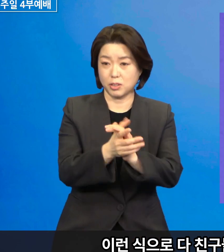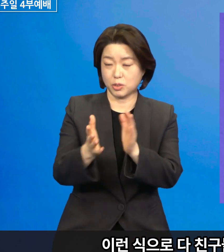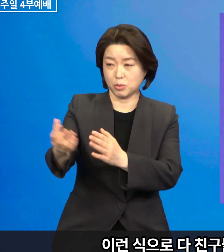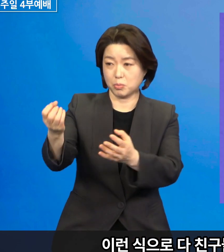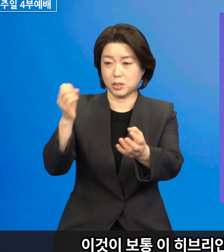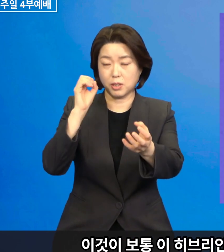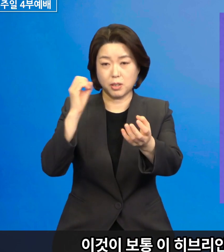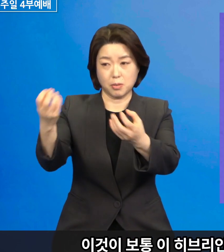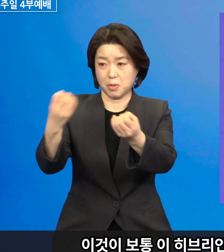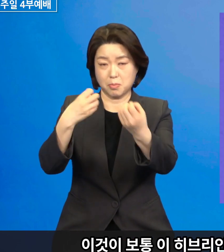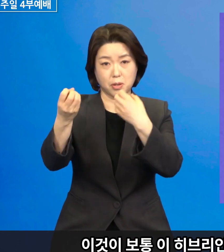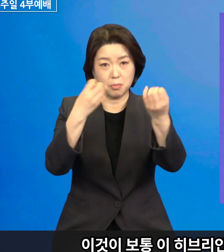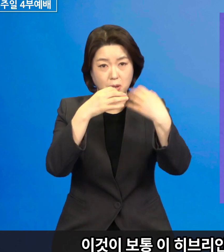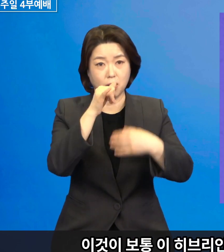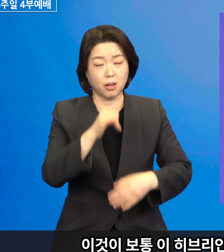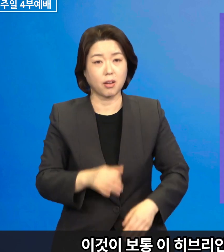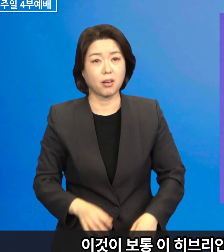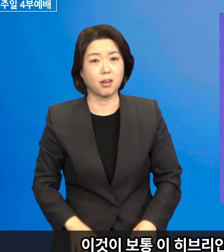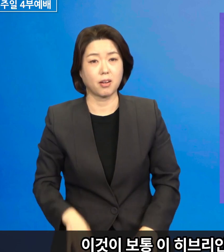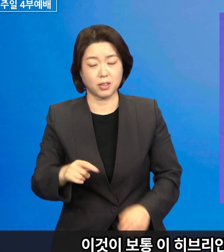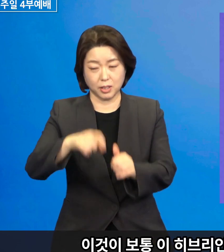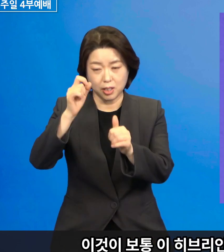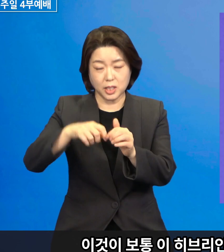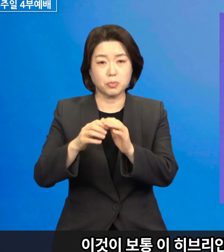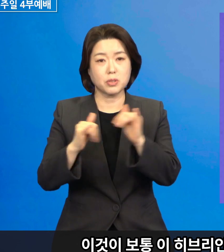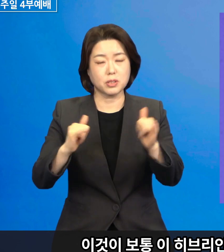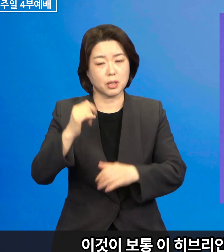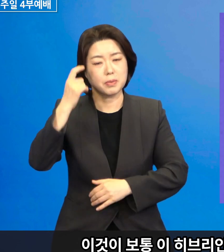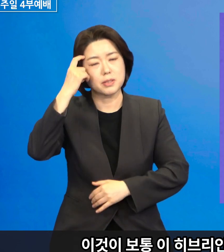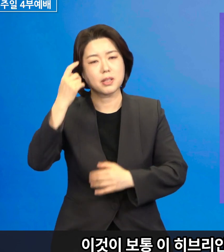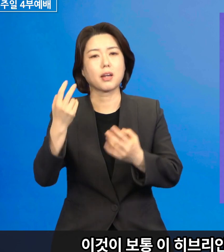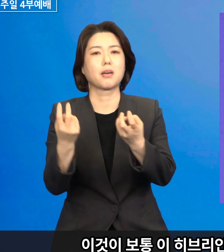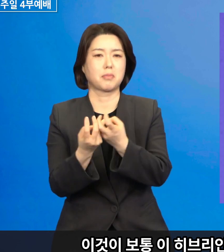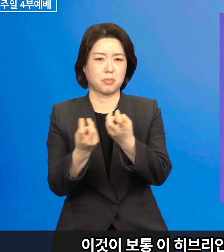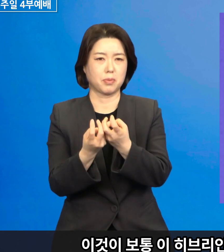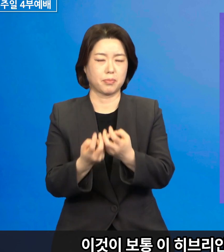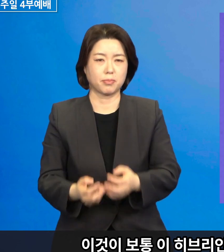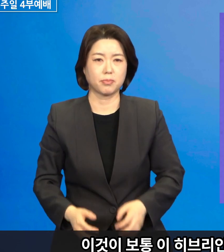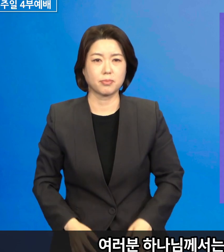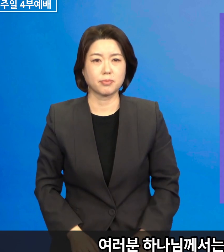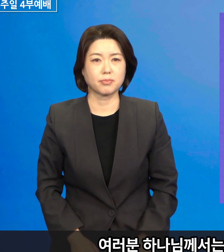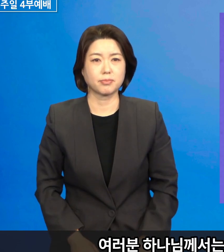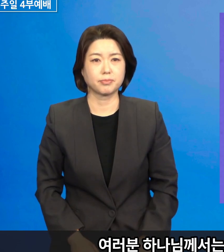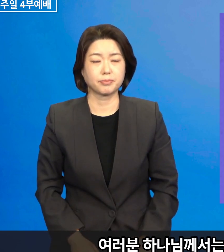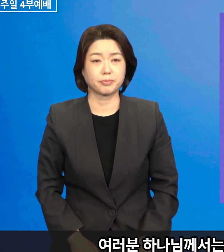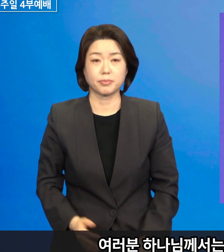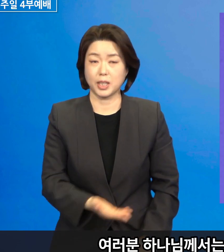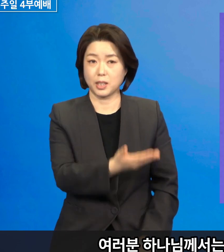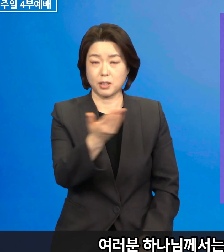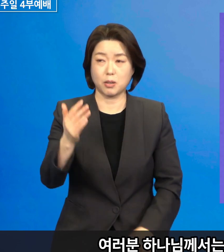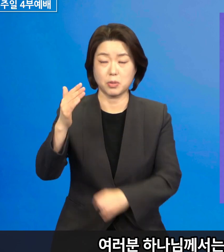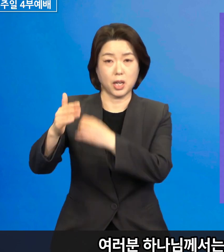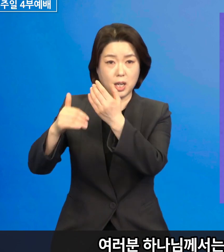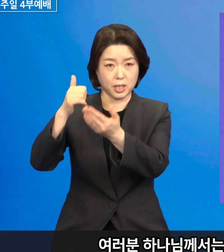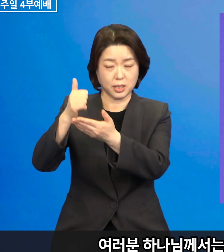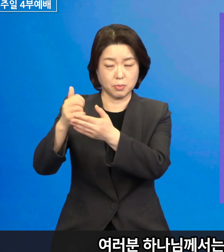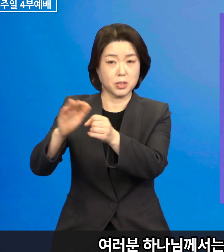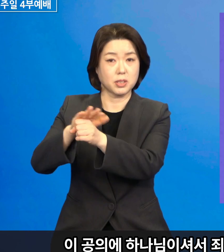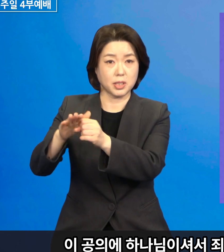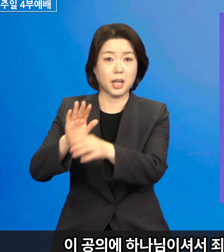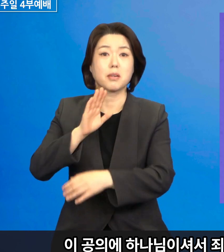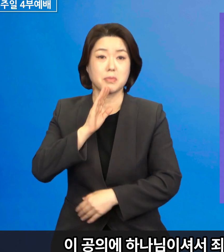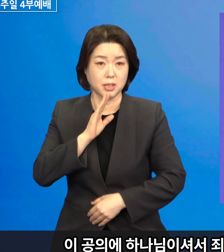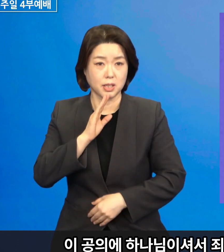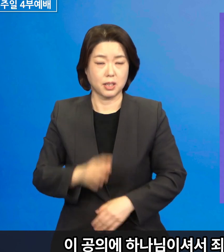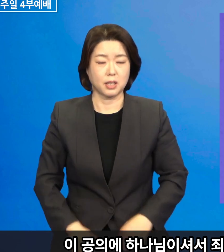거예요. 이것이 보통 이 히브리인들의 사고 방식이었습니다. 여러분, 하나님께서는 사랑의 하나님이시지만